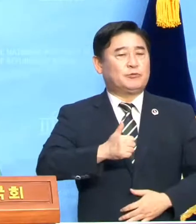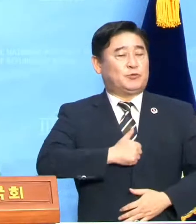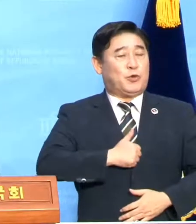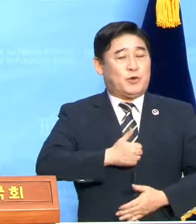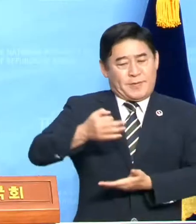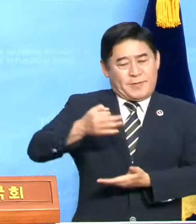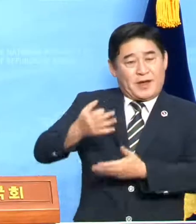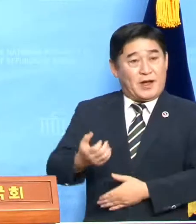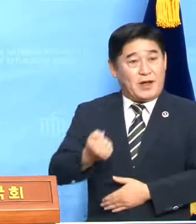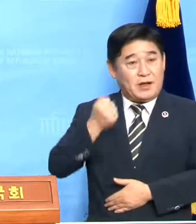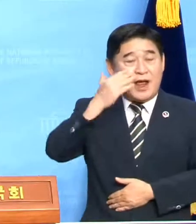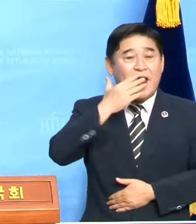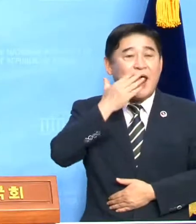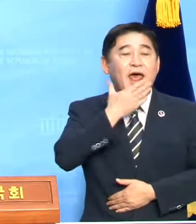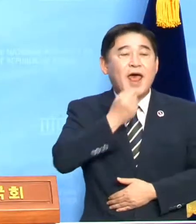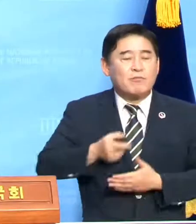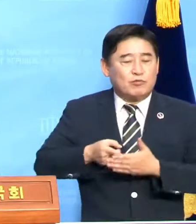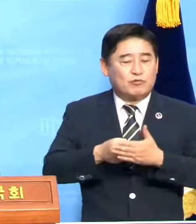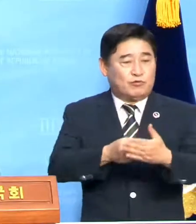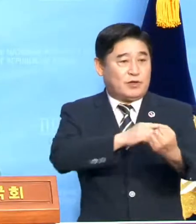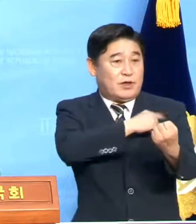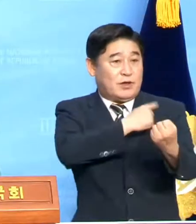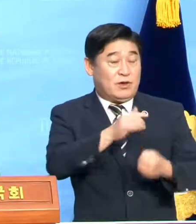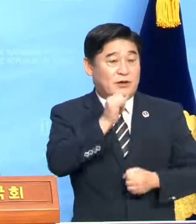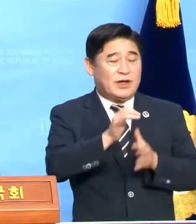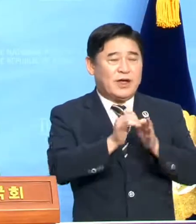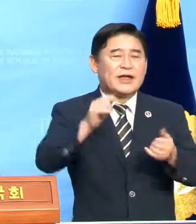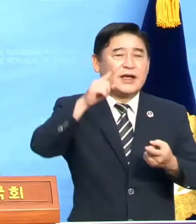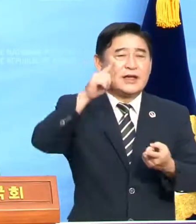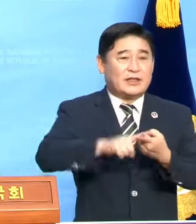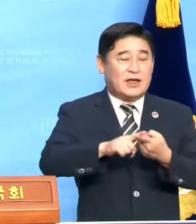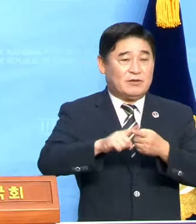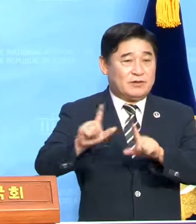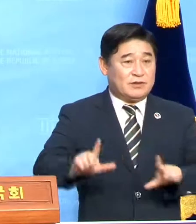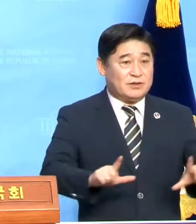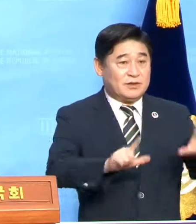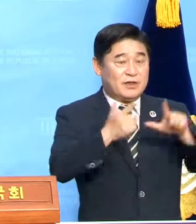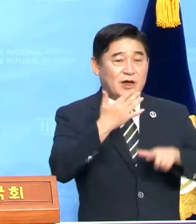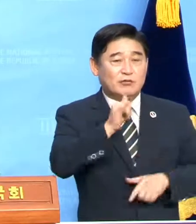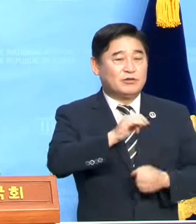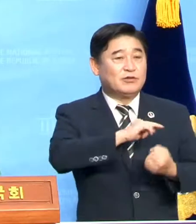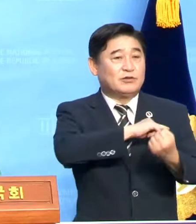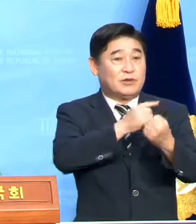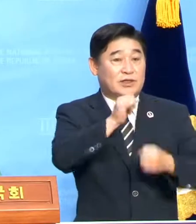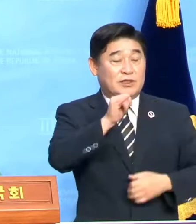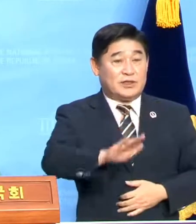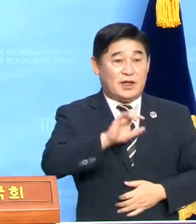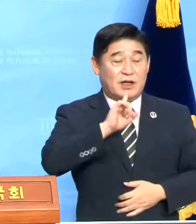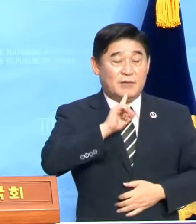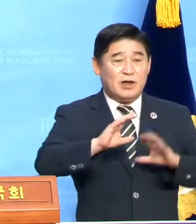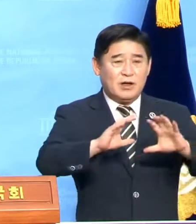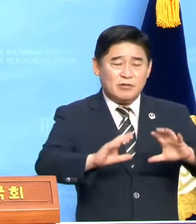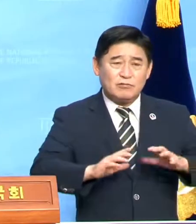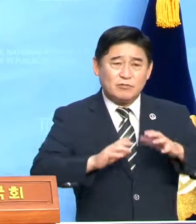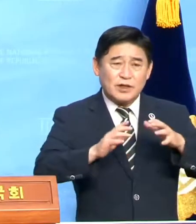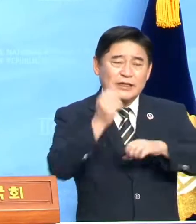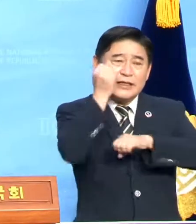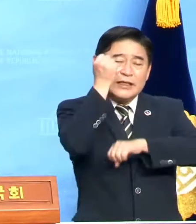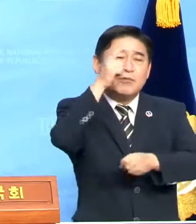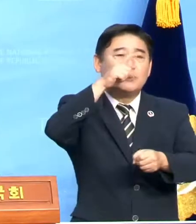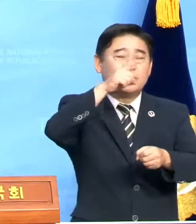가지며 행복을 추구할 권리가 있고 인간 나온 생활을 할 권리 가 있다고 말합니다 또한 국가는 이를